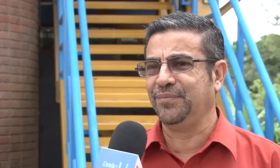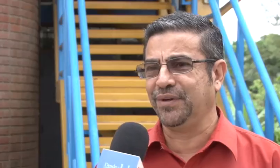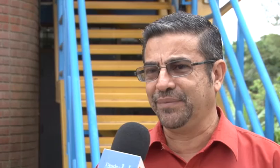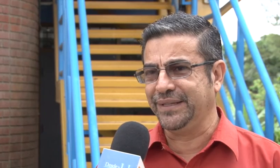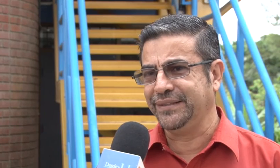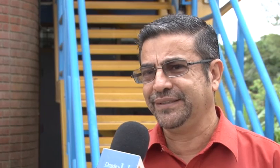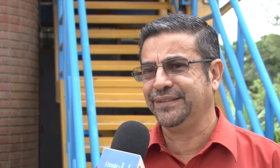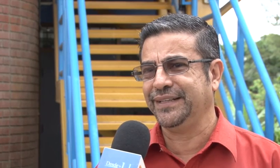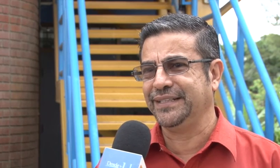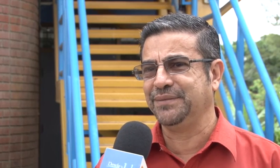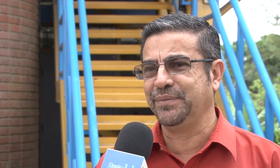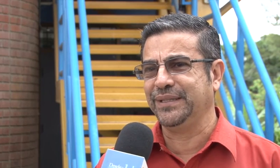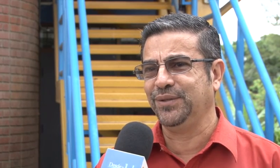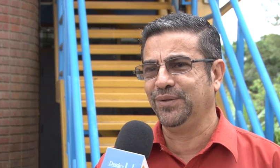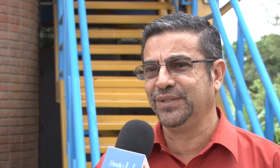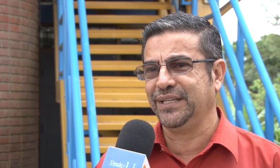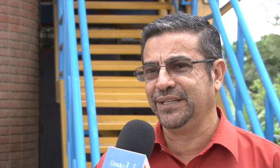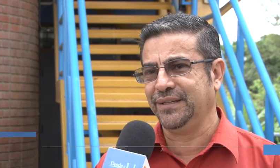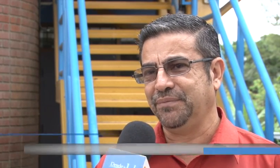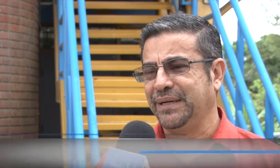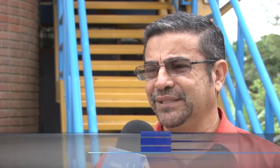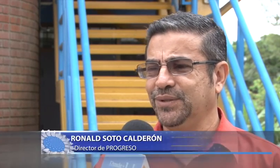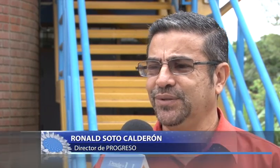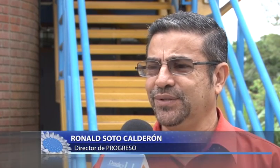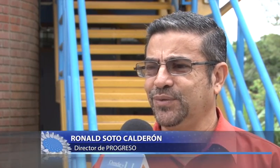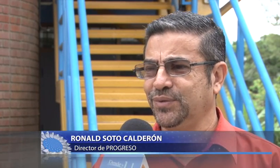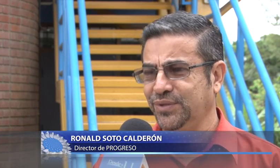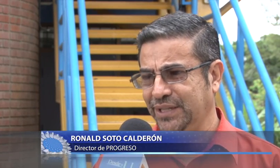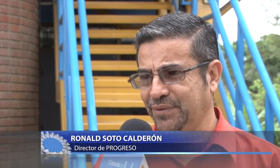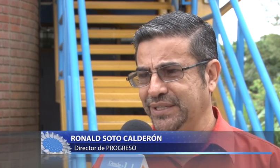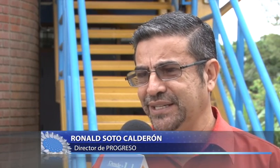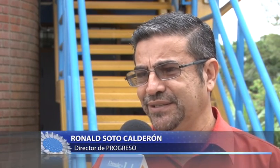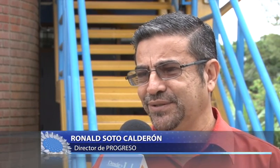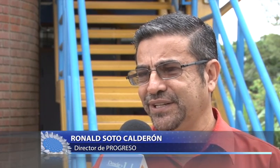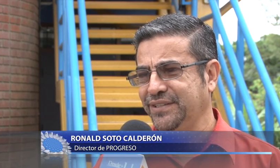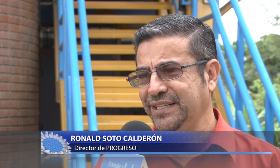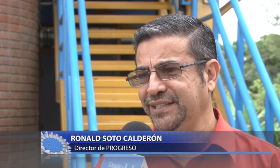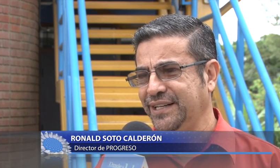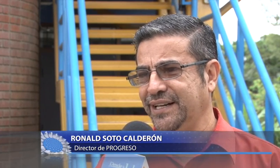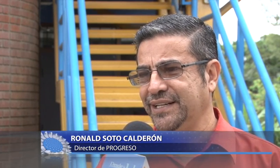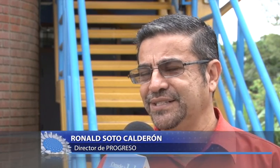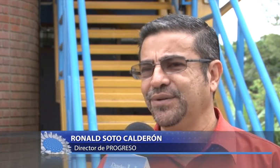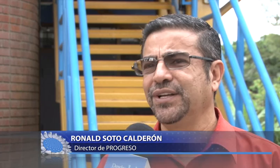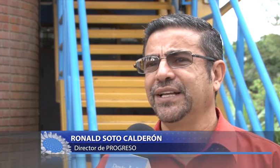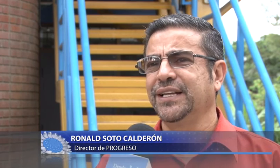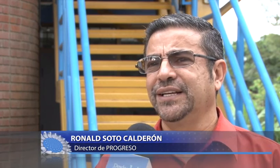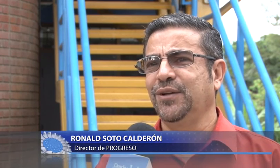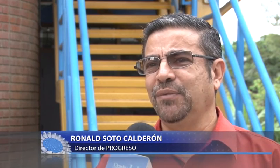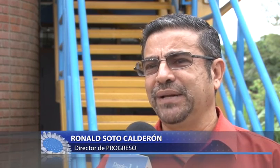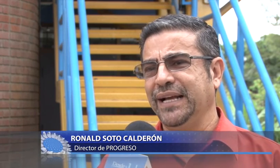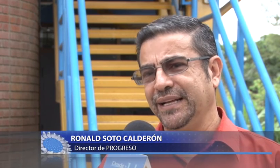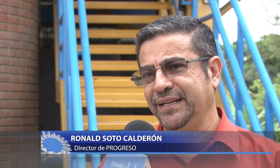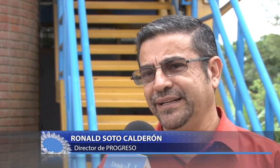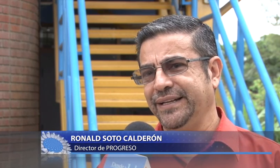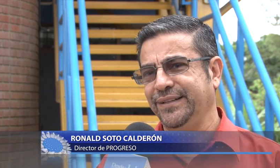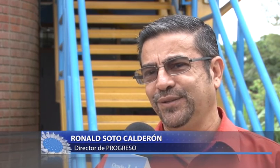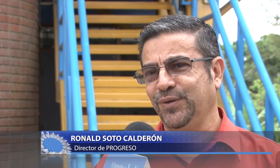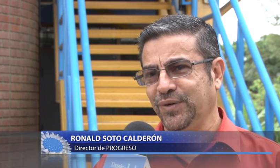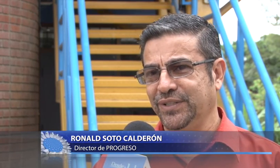programa en este momento lo que imparte son cursos de lengua de señas costarricense del lales ccoo y lo aplica en todo